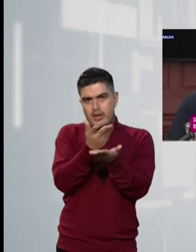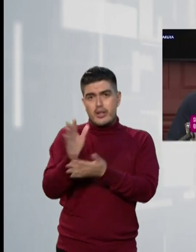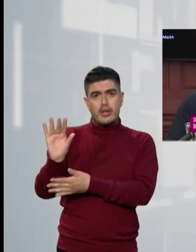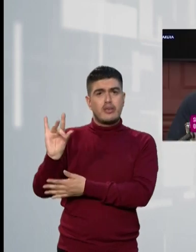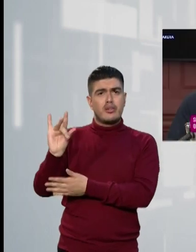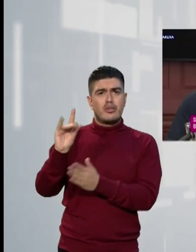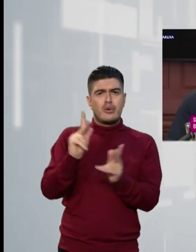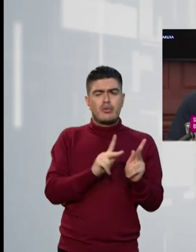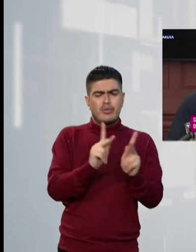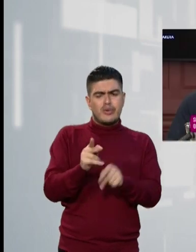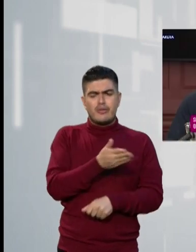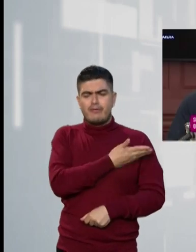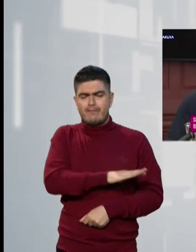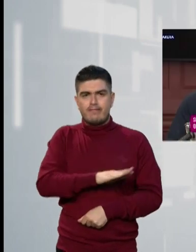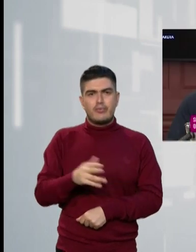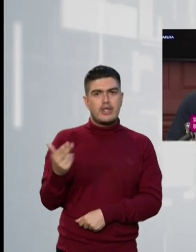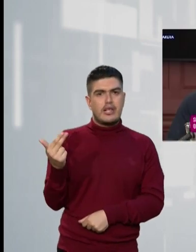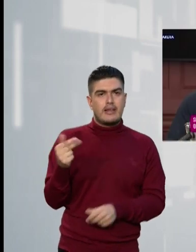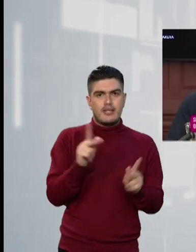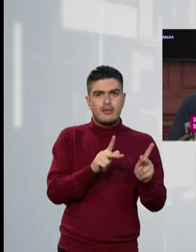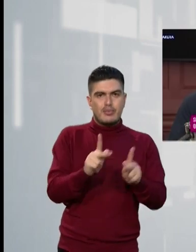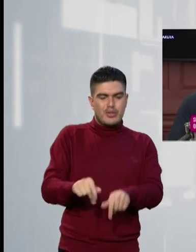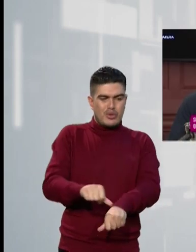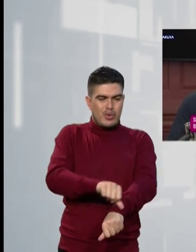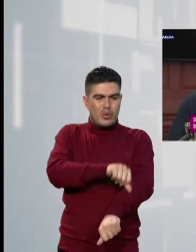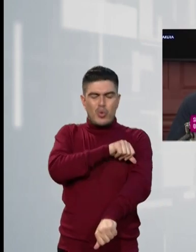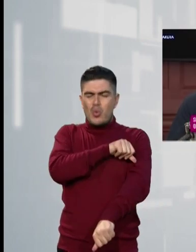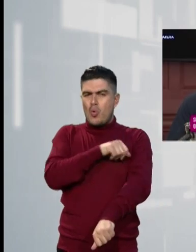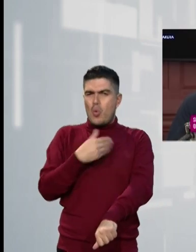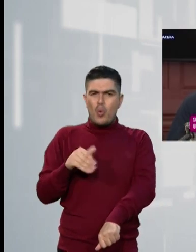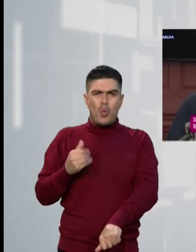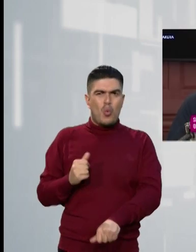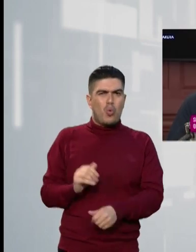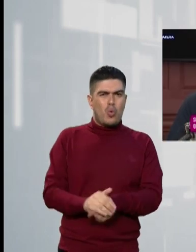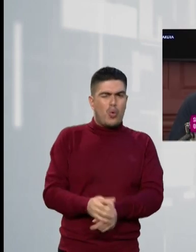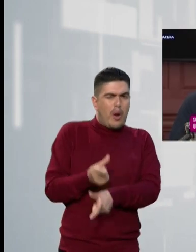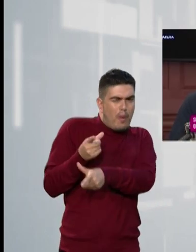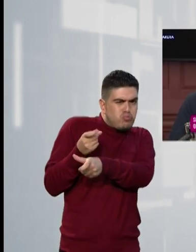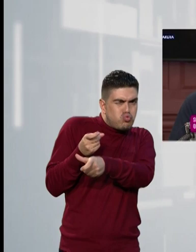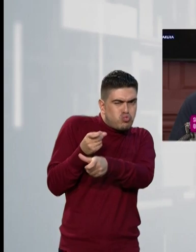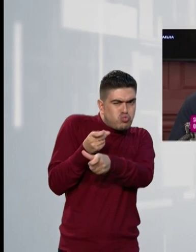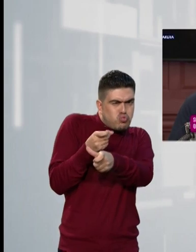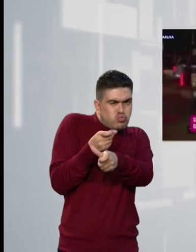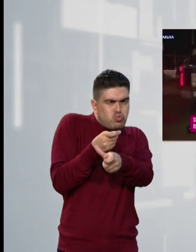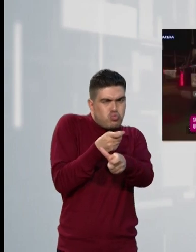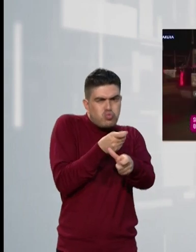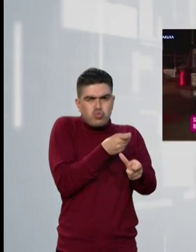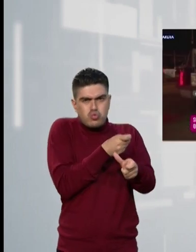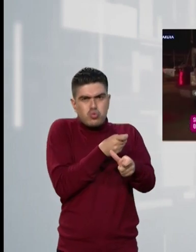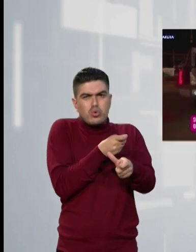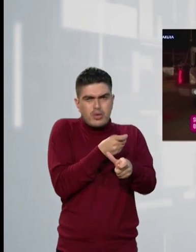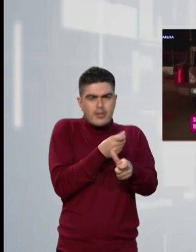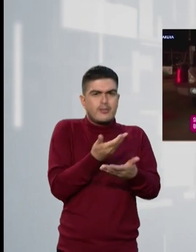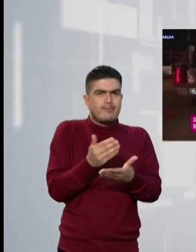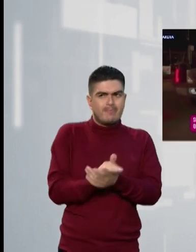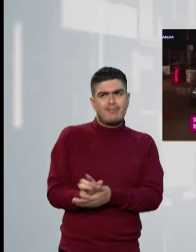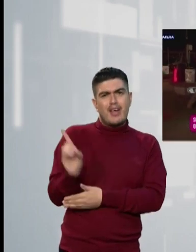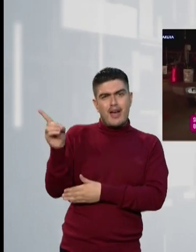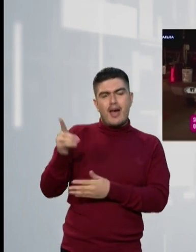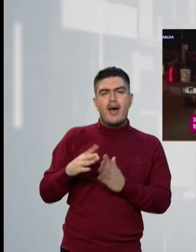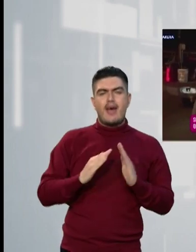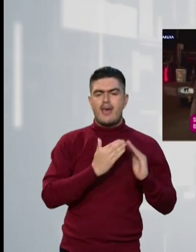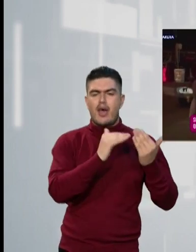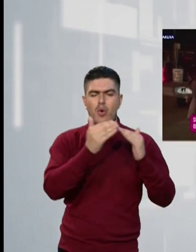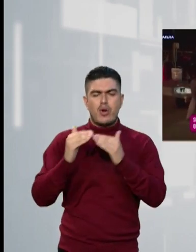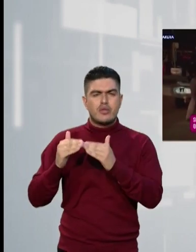personas murieron y otras 13 resultaron heridas en el doble tiroteo registrado la víspera en Livingston la segunda ciudad de ese